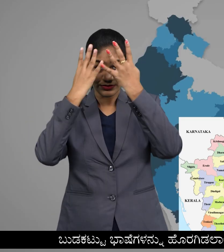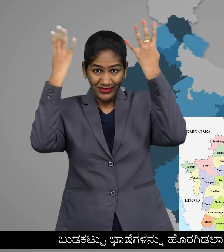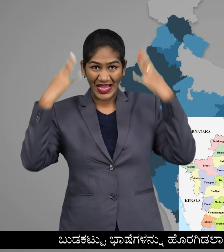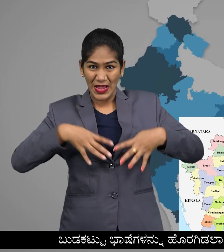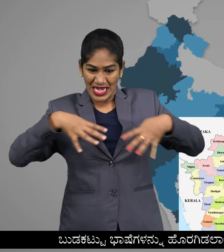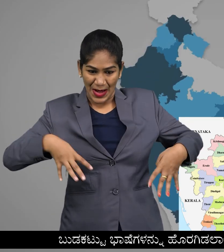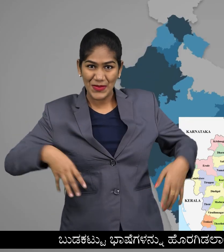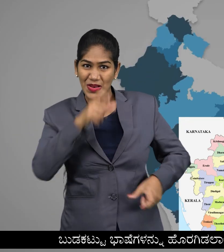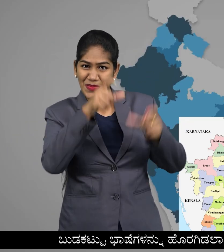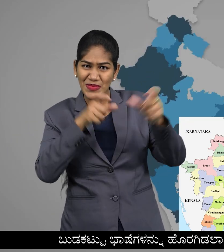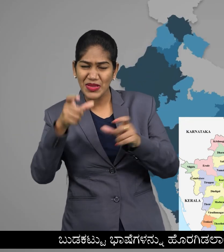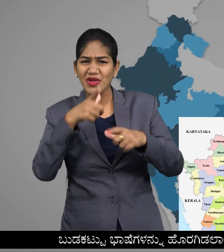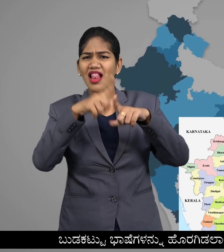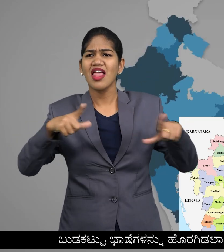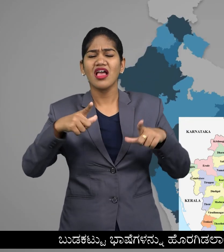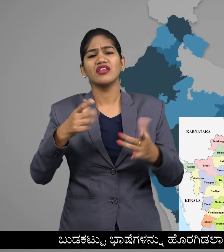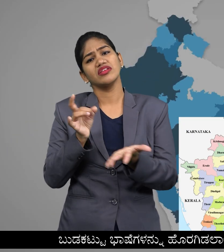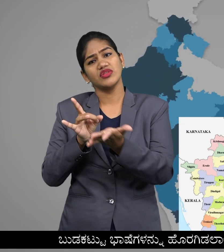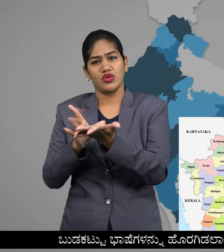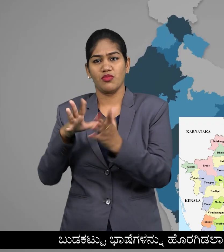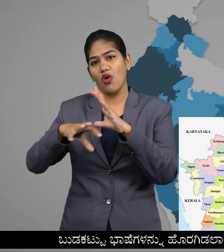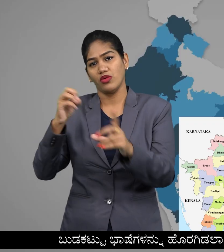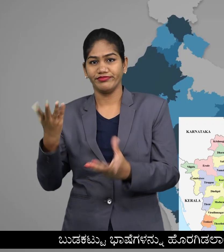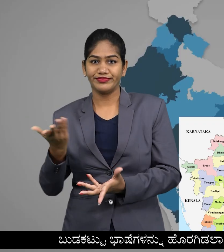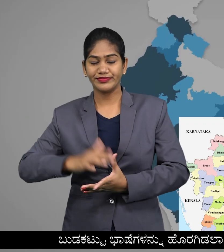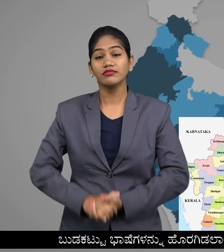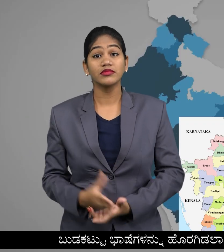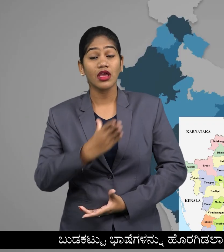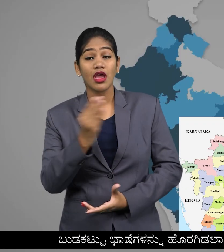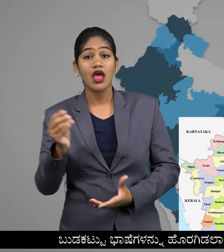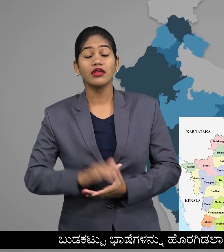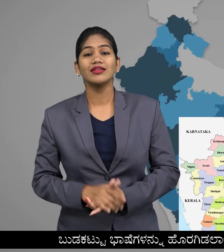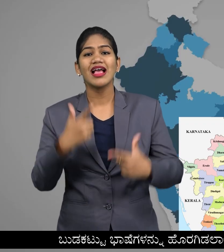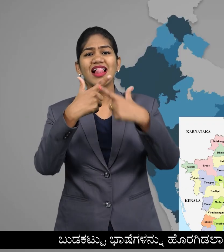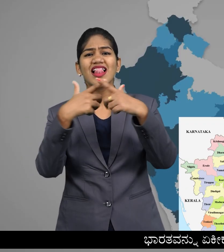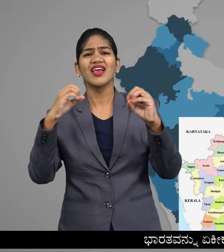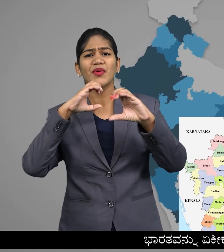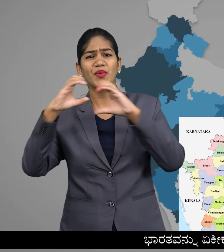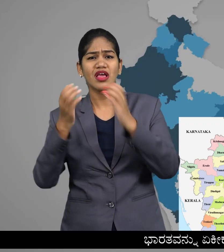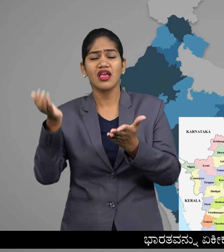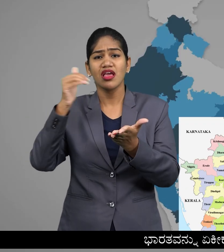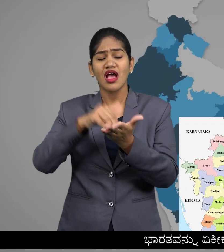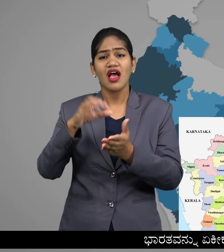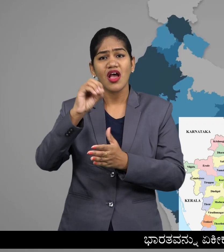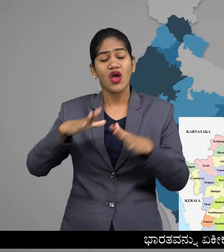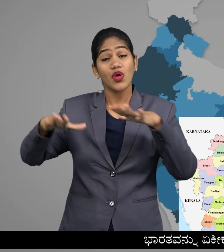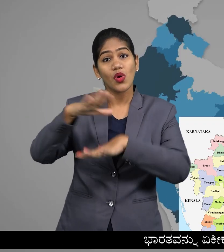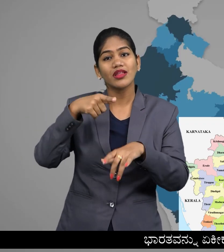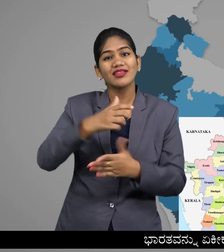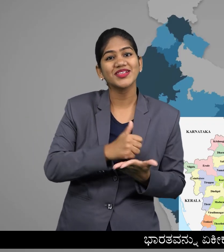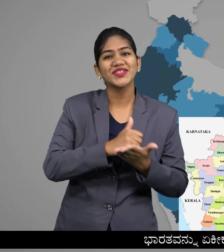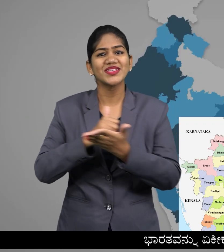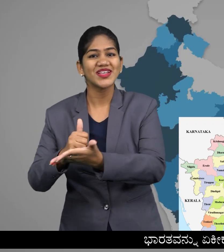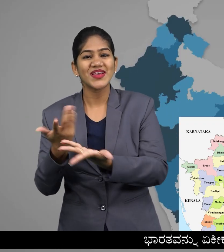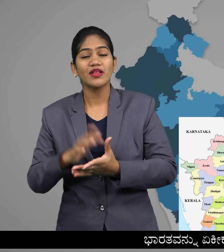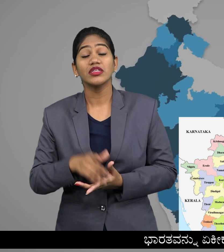ಬುಡಕಟ್ಟು ಭಾಷೆಗಳನ್ನು ಹೊರಗಿಡಲಾಯಿತು ಮತ್ತು ಭಾಷಾವಾರು ಮರು ಸಂಘಟನೆಯು ಭಾರತವನ್ನು ಏಕೀಕರಿಸಲು